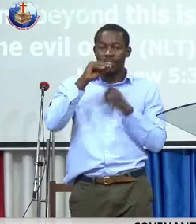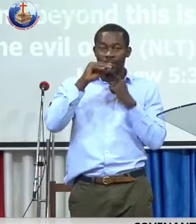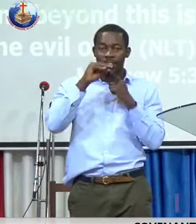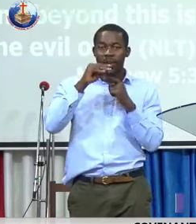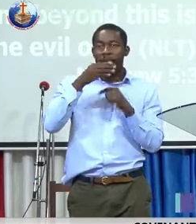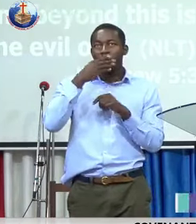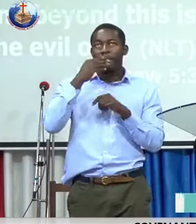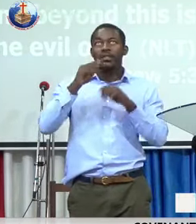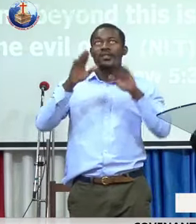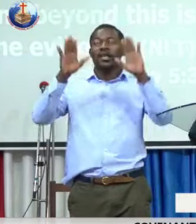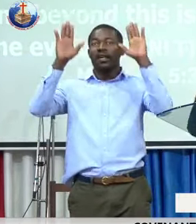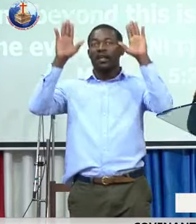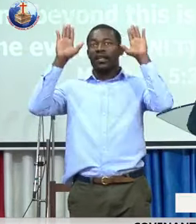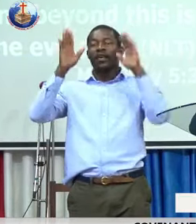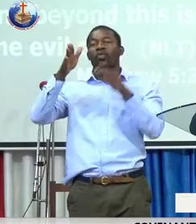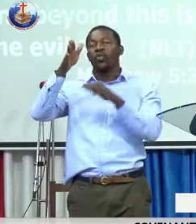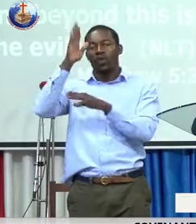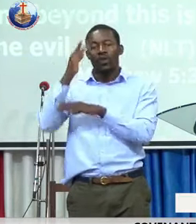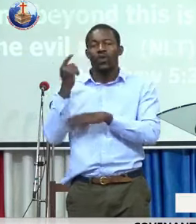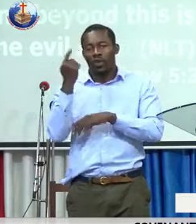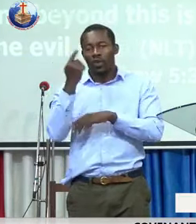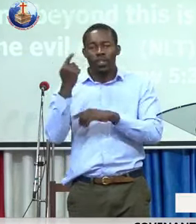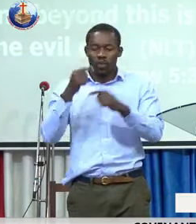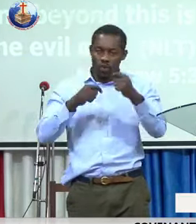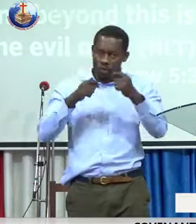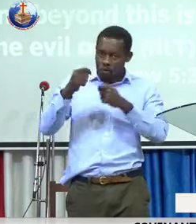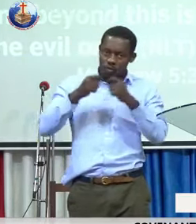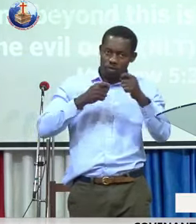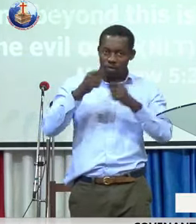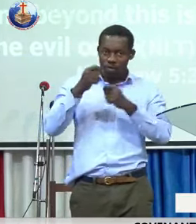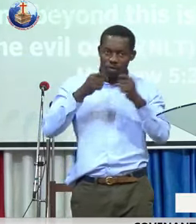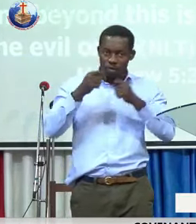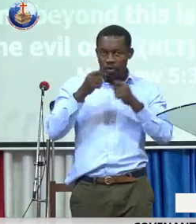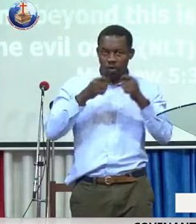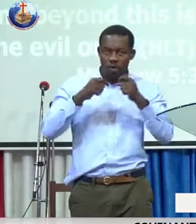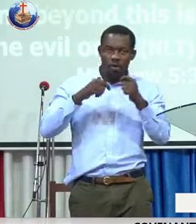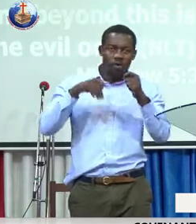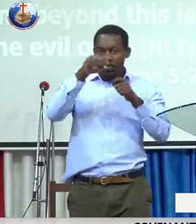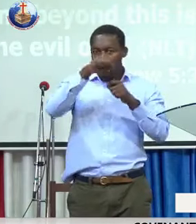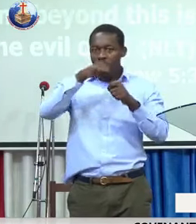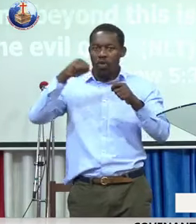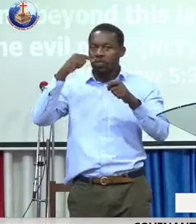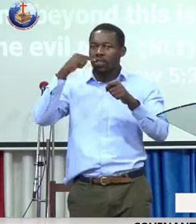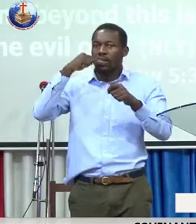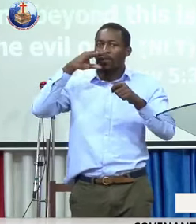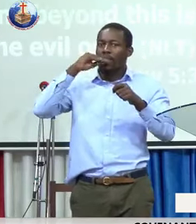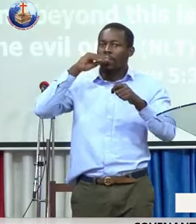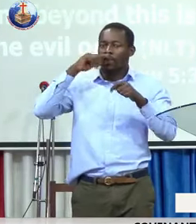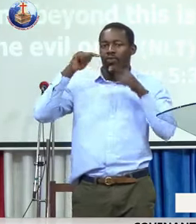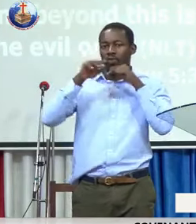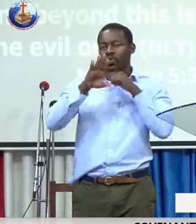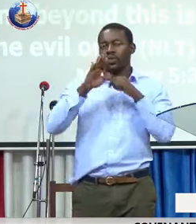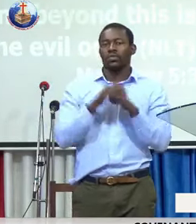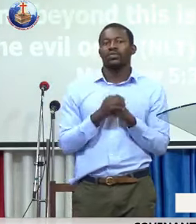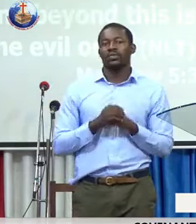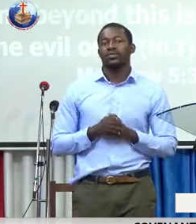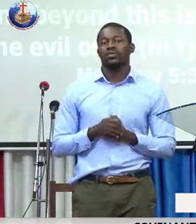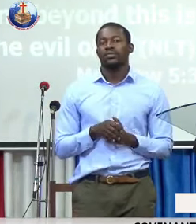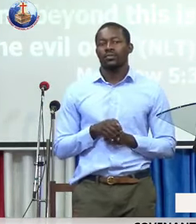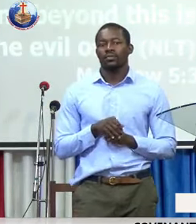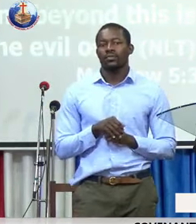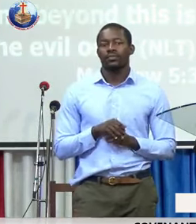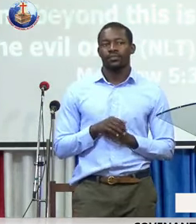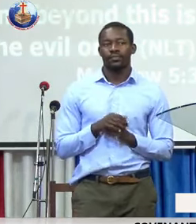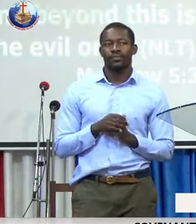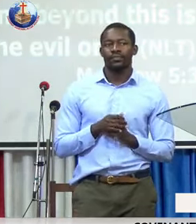God and we should allow him guard them doors of our tongues. Unenaji wetu unafaa kuwa umesalimishwa kwa Mungu na